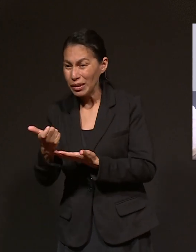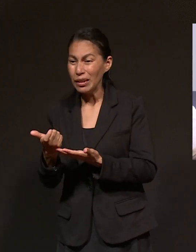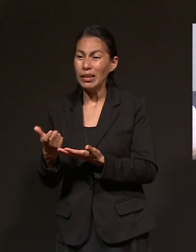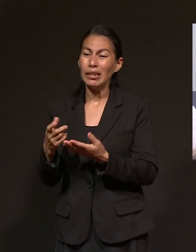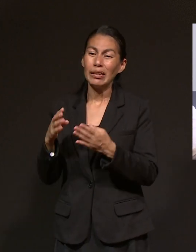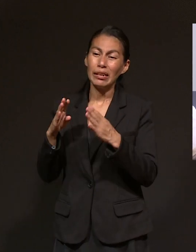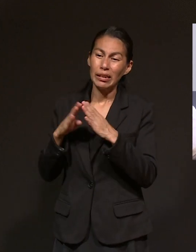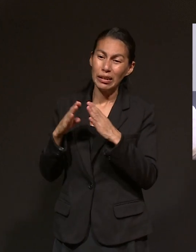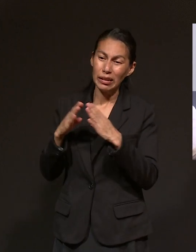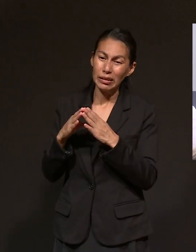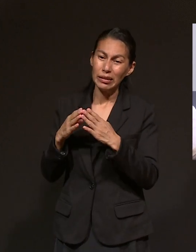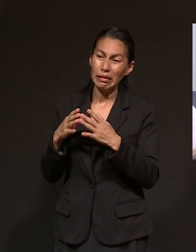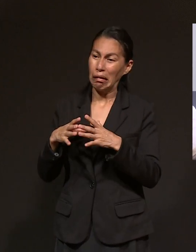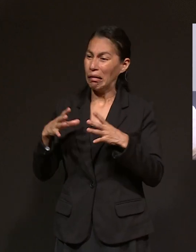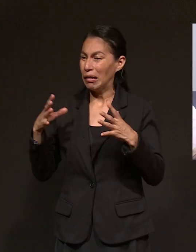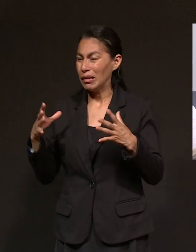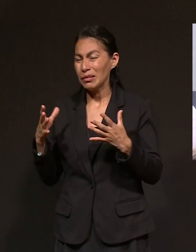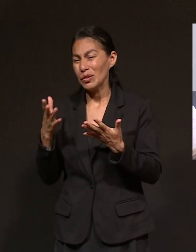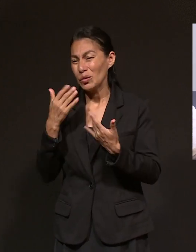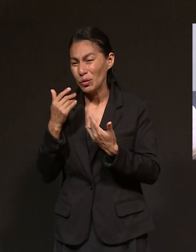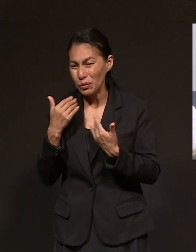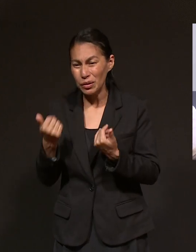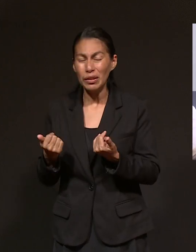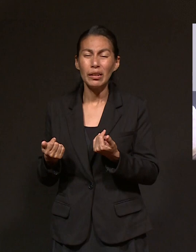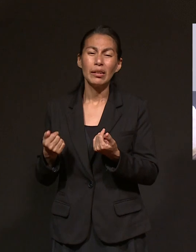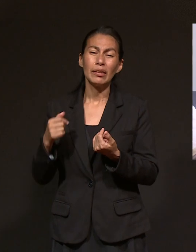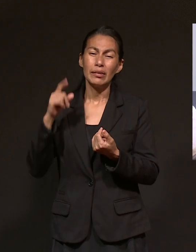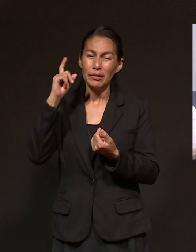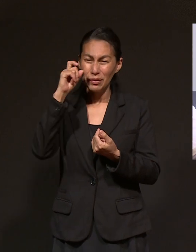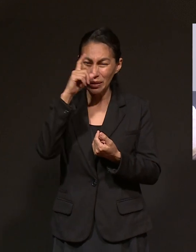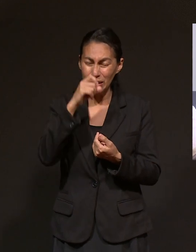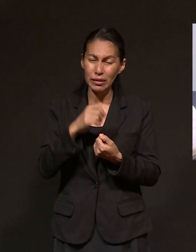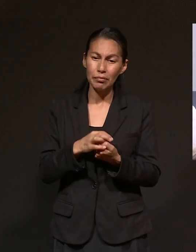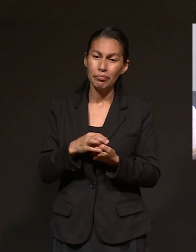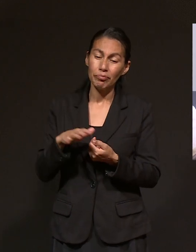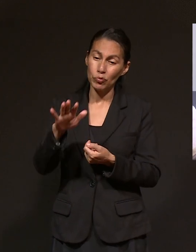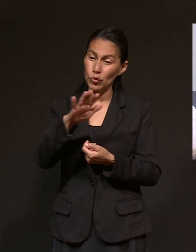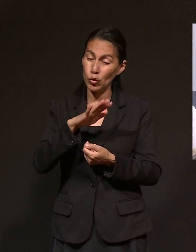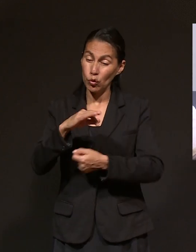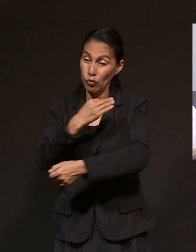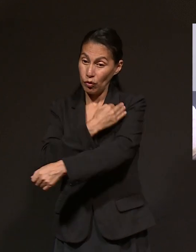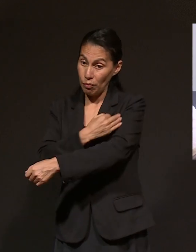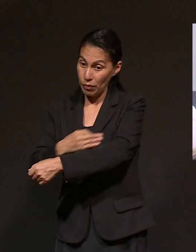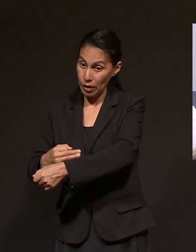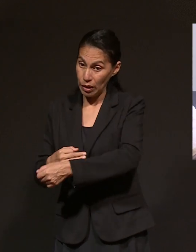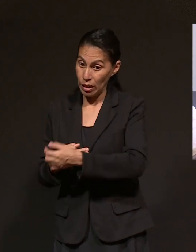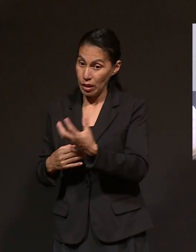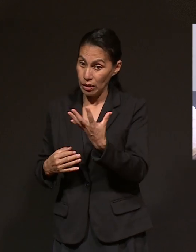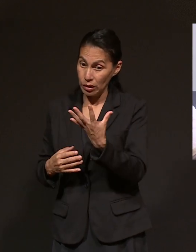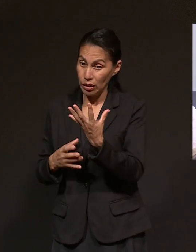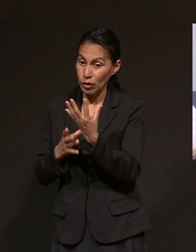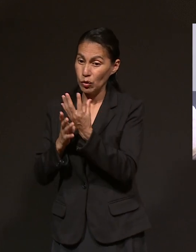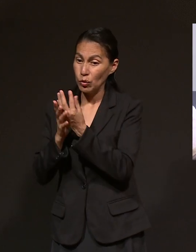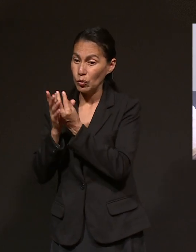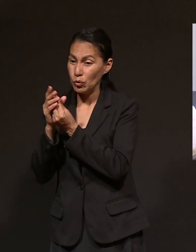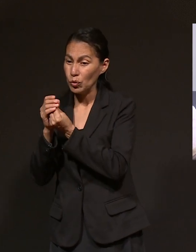rentando, pues a veces no había casas grandes. Entonces como familia oramos.